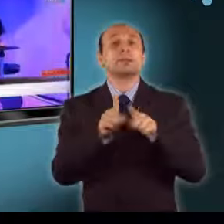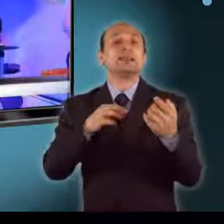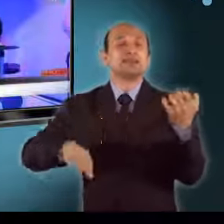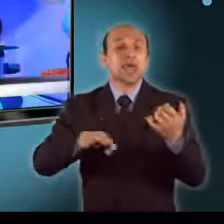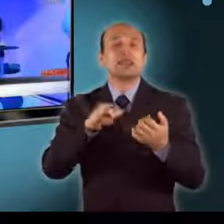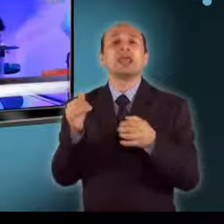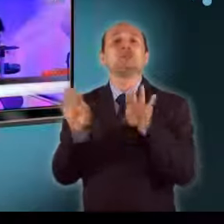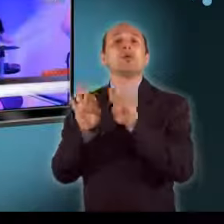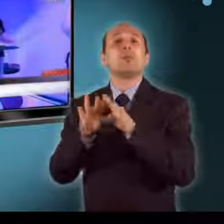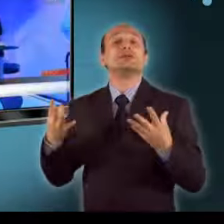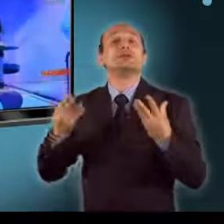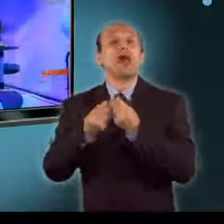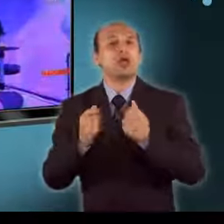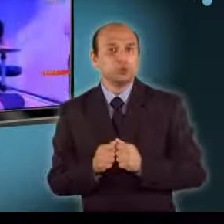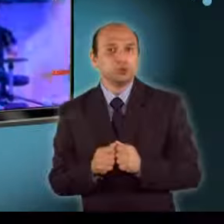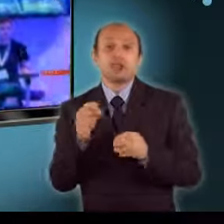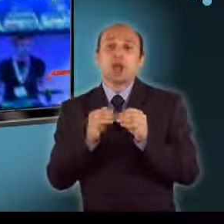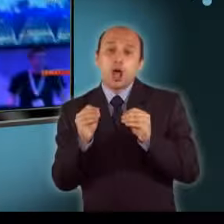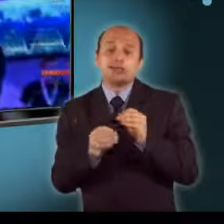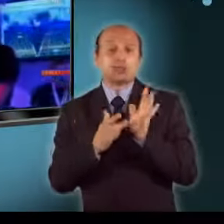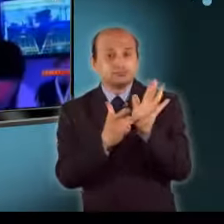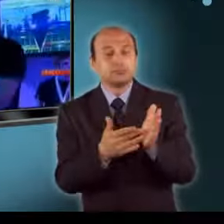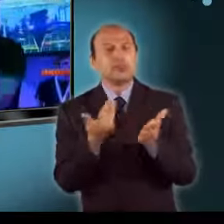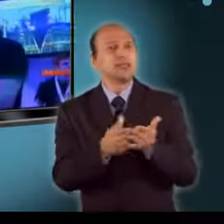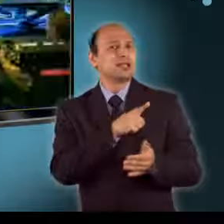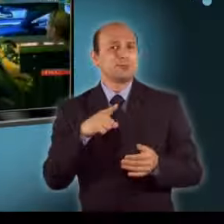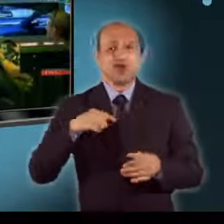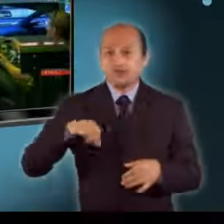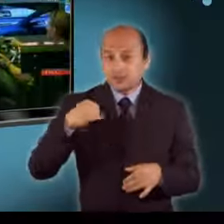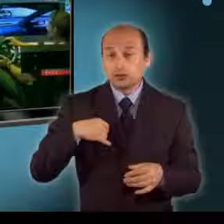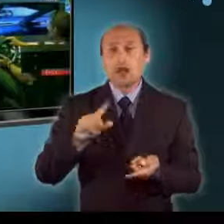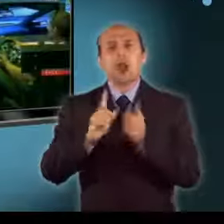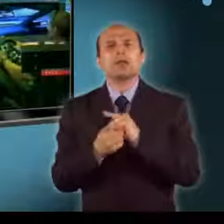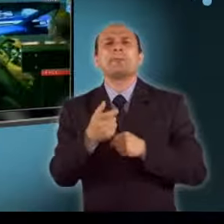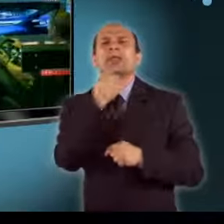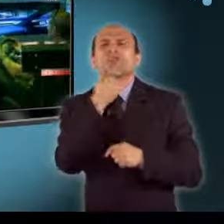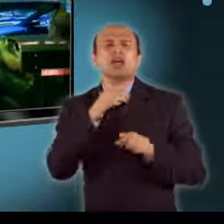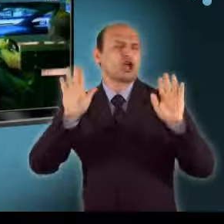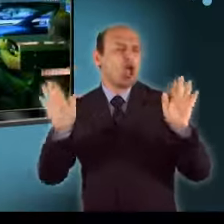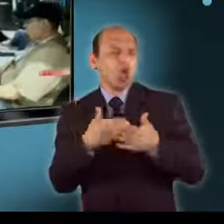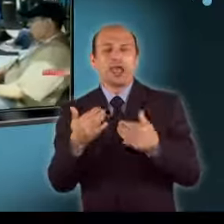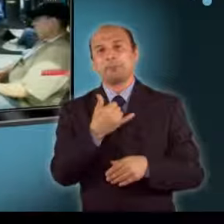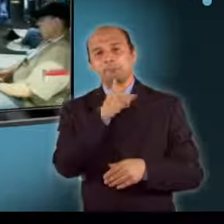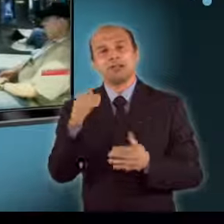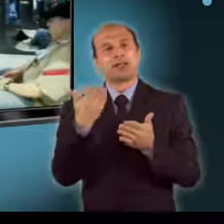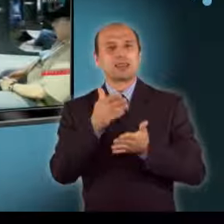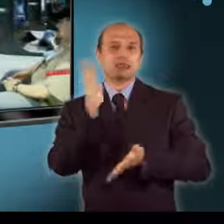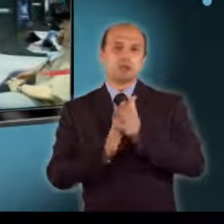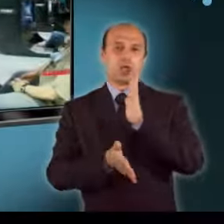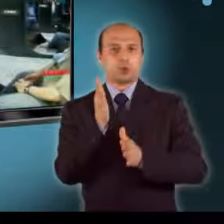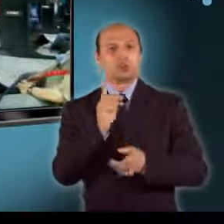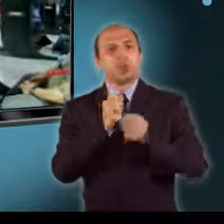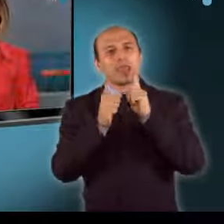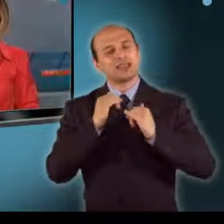A cégek pedig azon dolgoznak, hogy ne csak a fiataloknak, hanem életkortól függetlenül mindenkinek szórakoztató játékokat